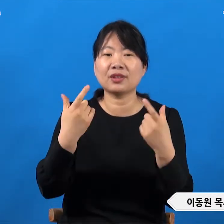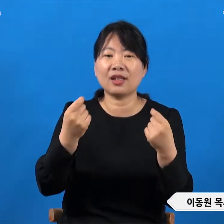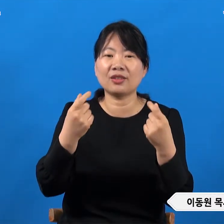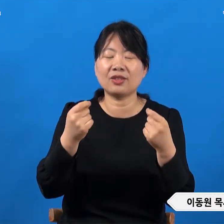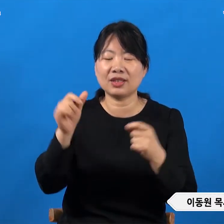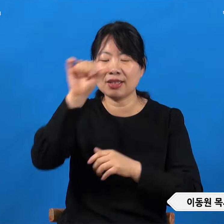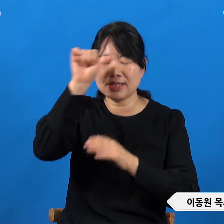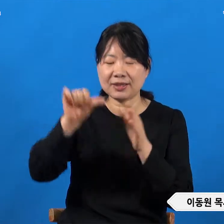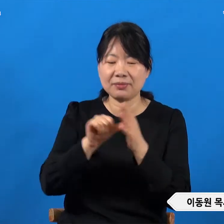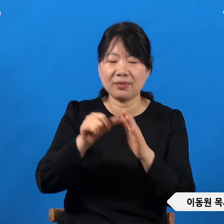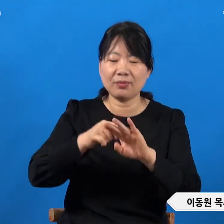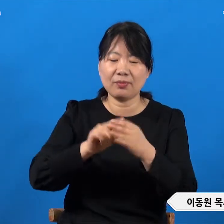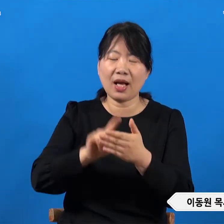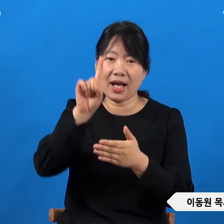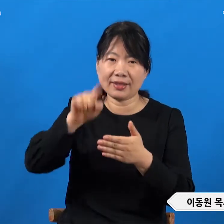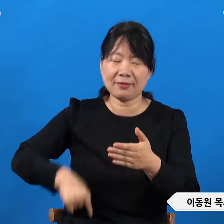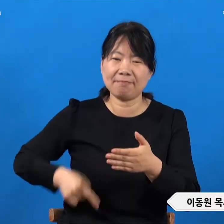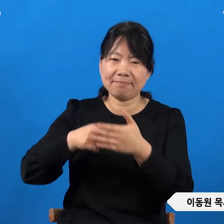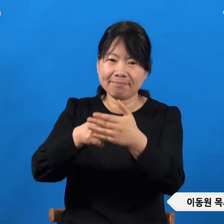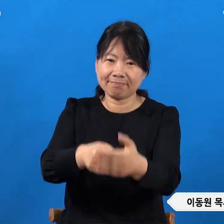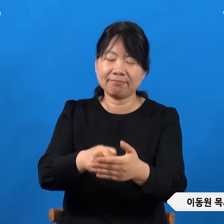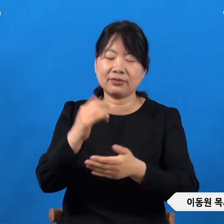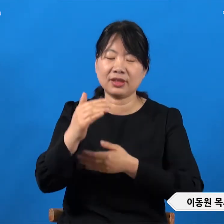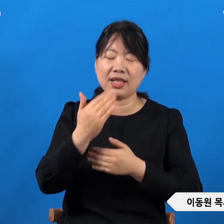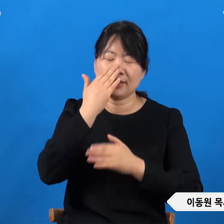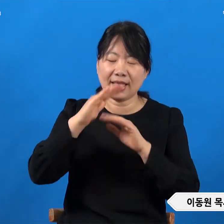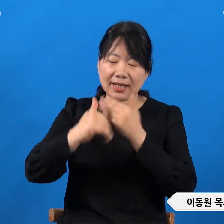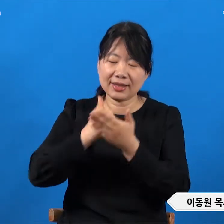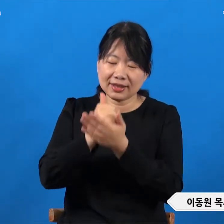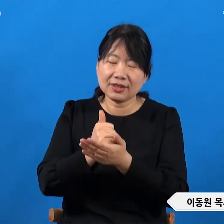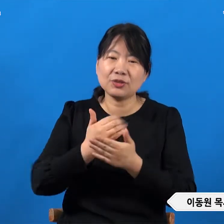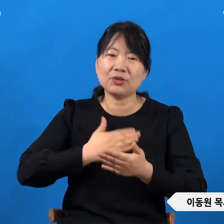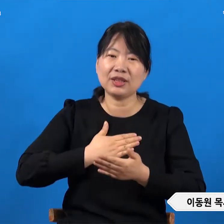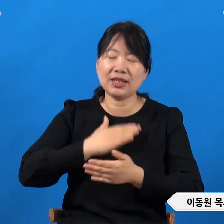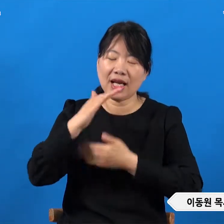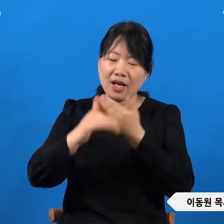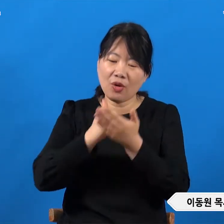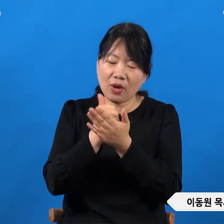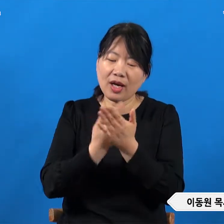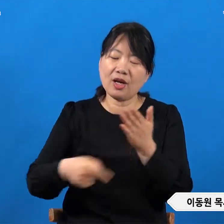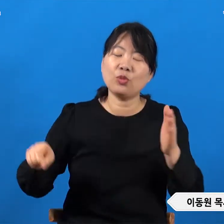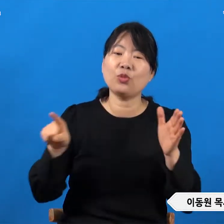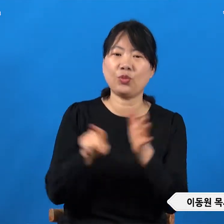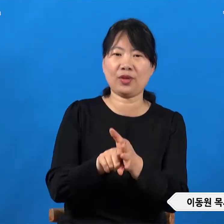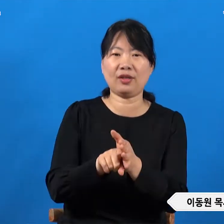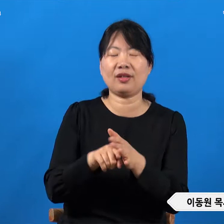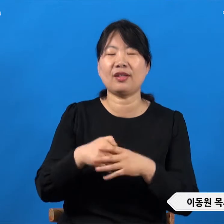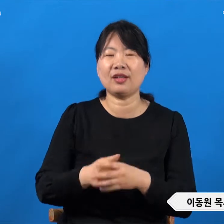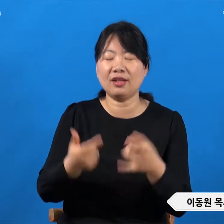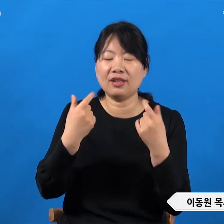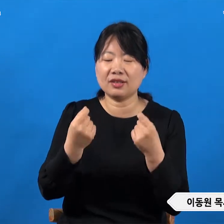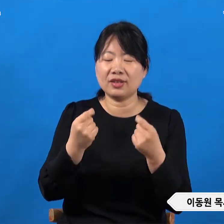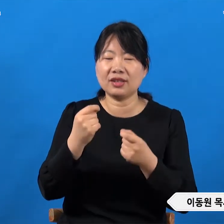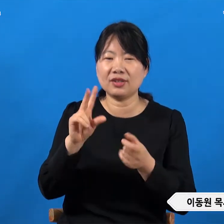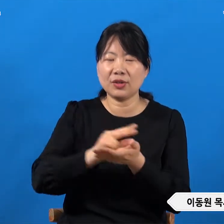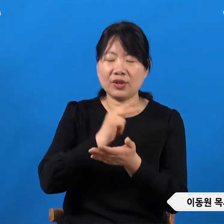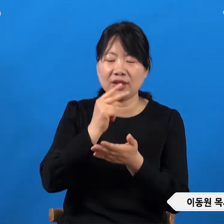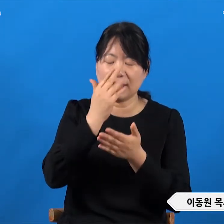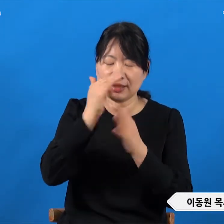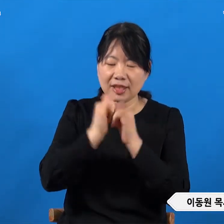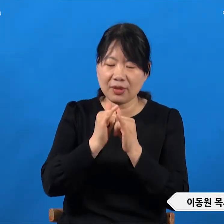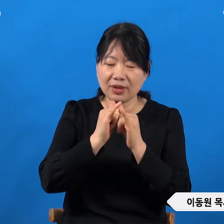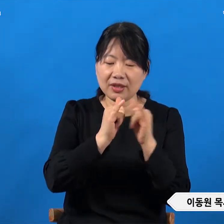이런 일편단심, 이스라엘 하나님, 우리 하나님 여호와를 위하여, 이것이 이스라엘